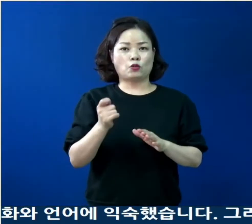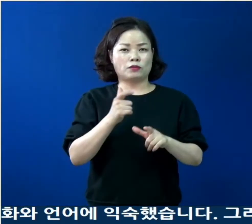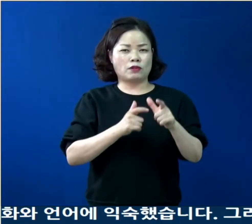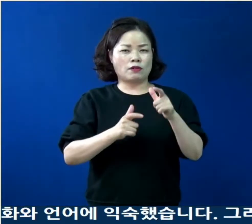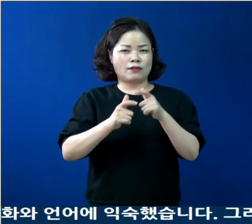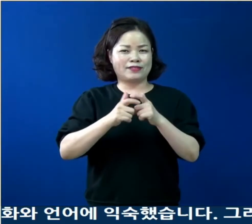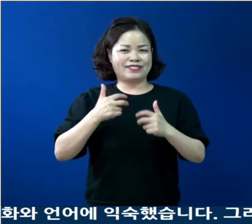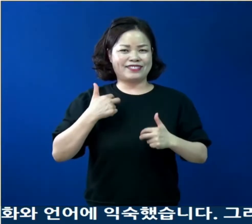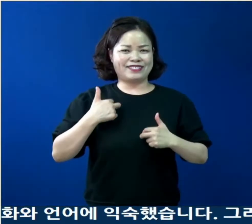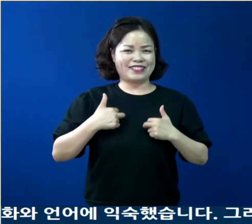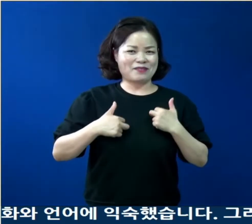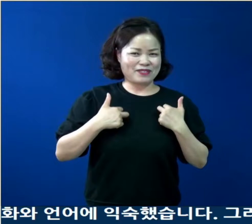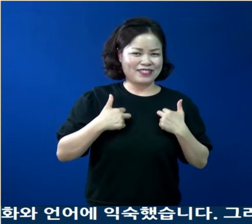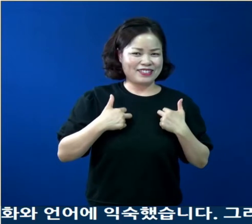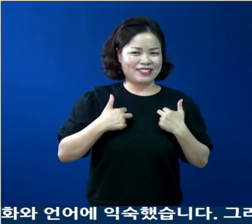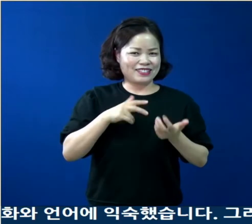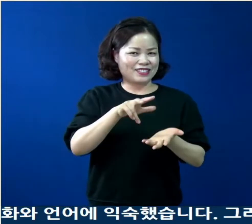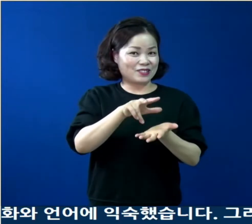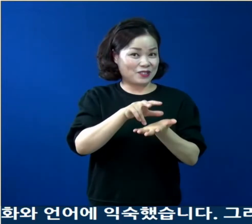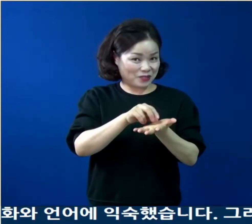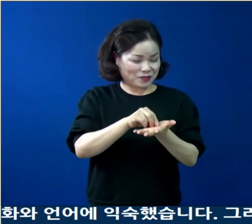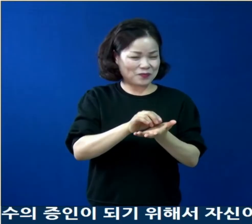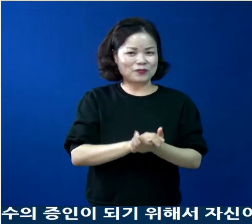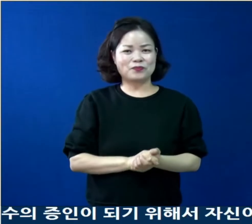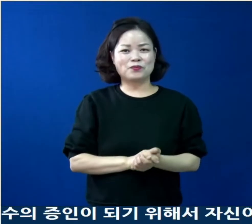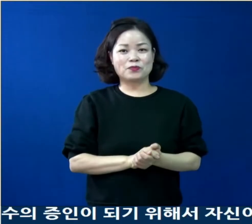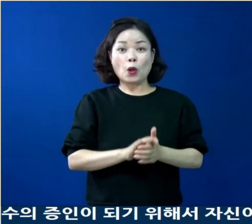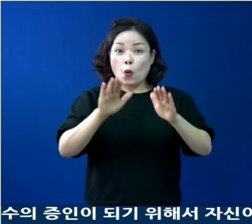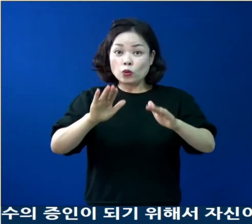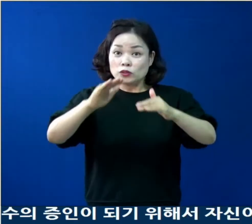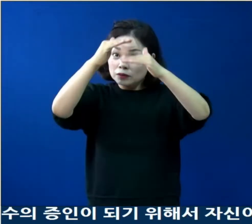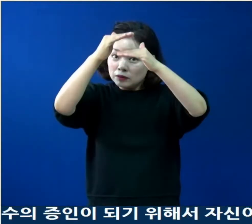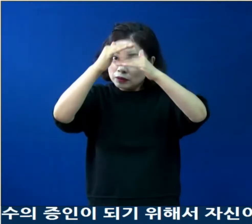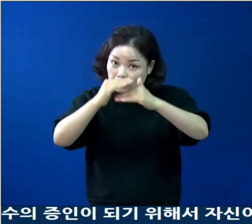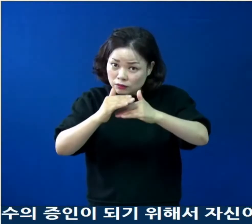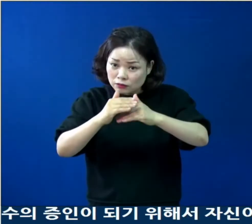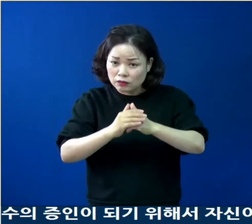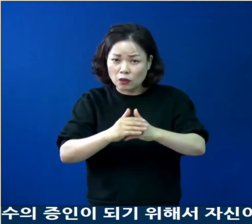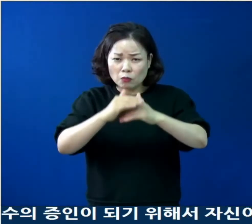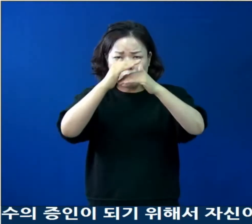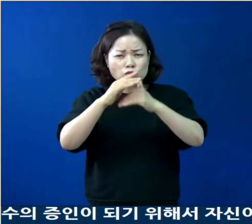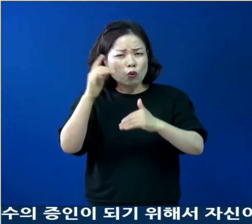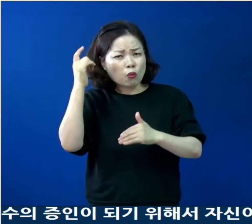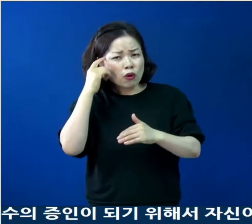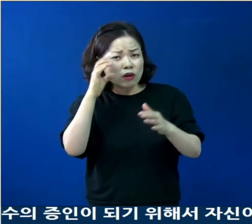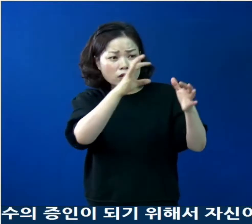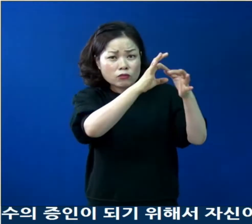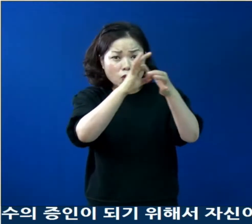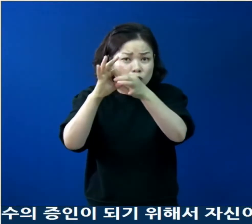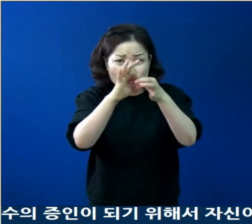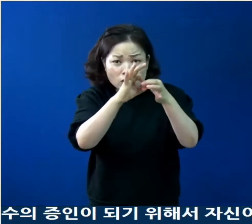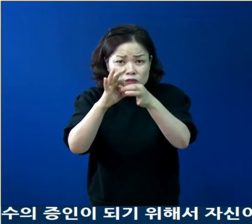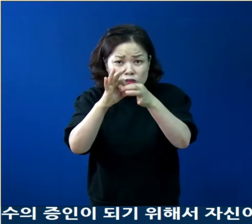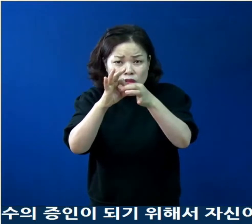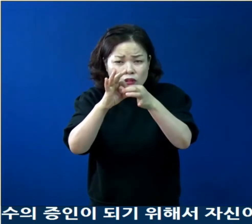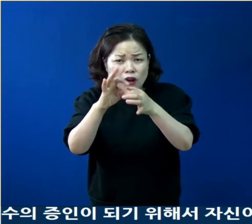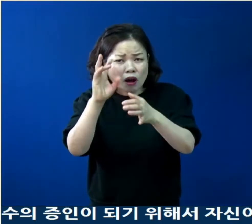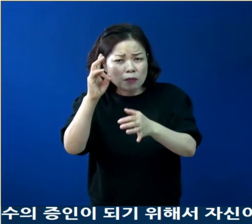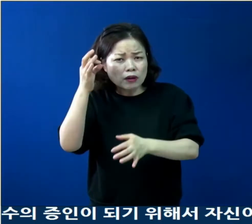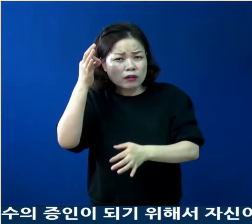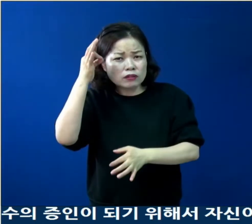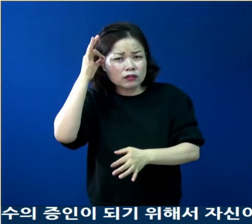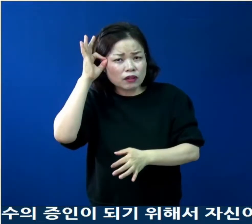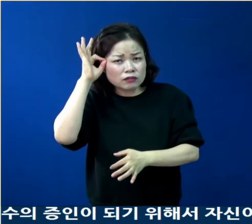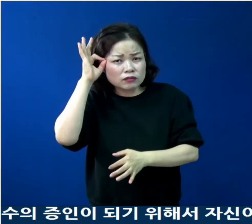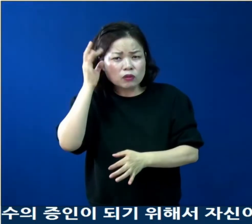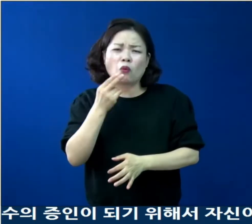조금 더 재미있는 주제로 옵니다. 오늘 본문을 읽으면서 이 본문이 어떻게 연결되는가 아마 잘 깨달으신